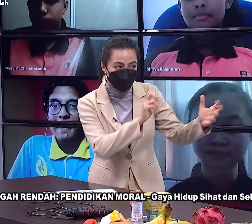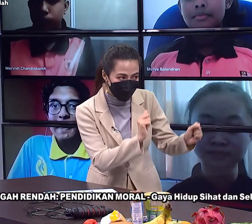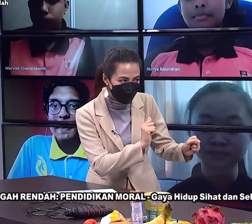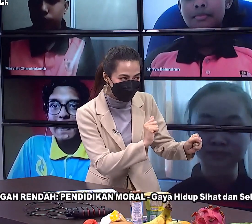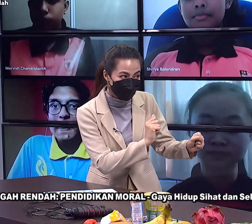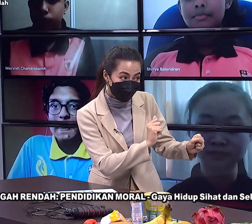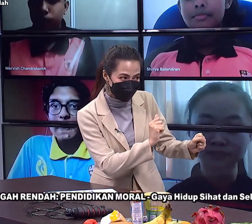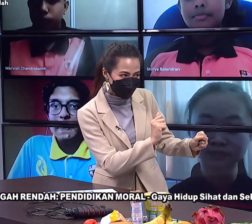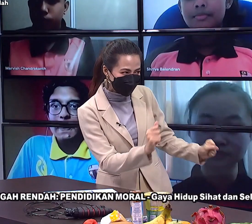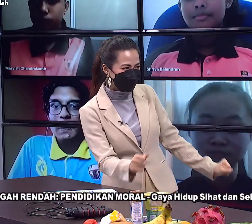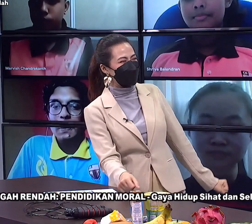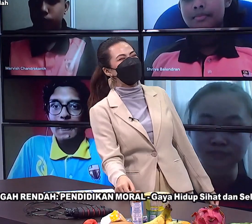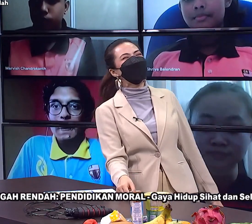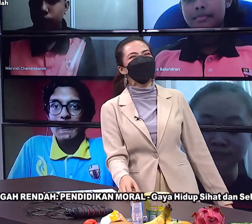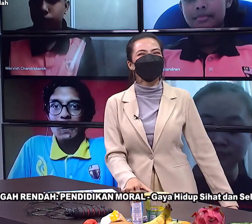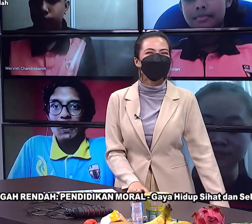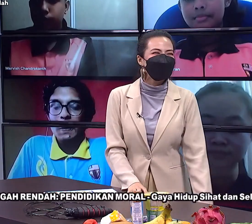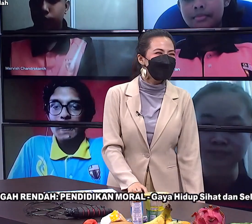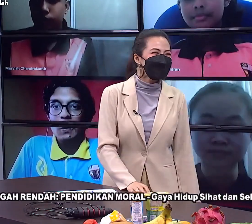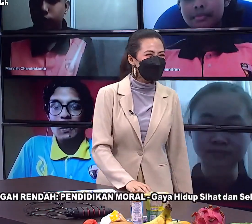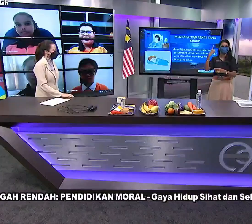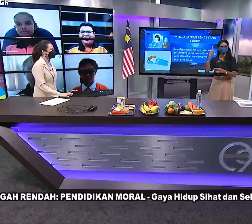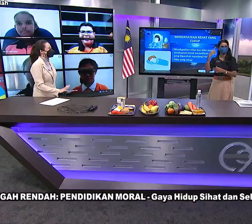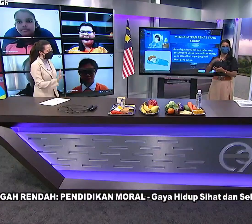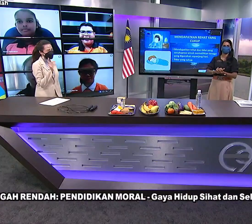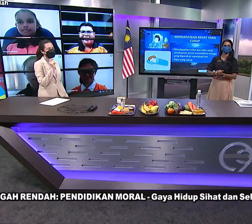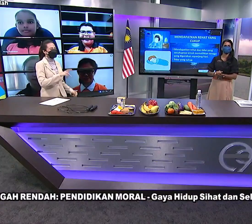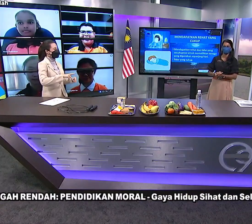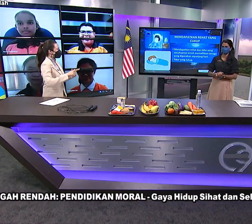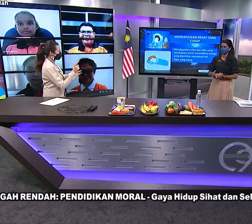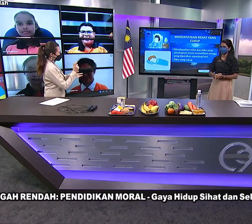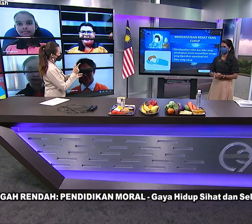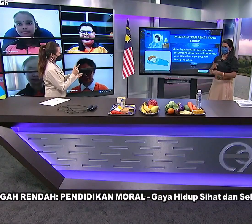rehat yang cukup juga. Betul. Cikgu. Rehat dulu. Ya, jadi kita nak macam mana rehat dulu, cikgu?